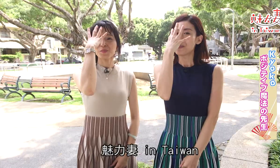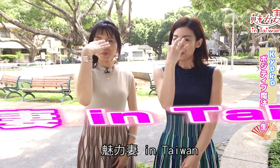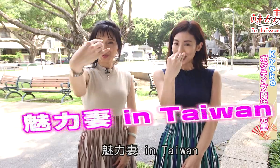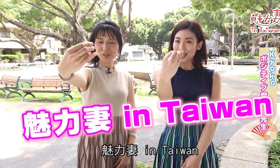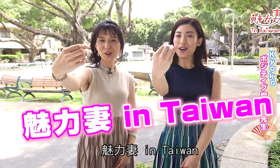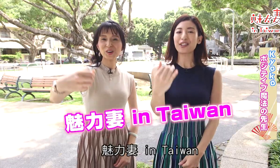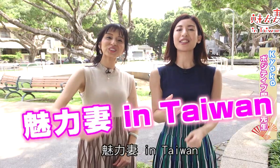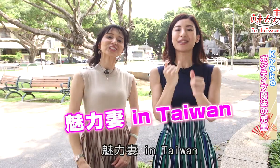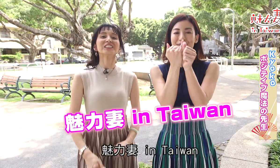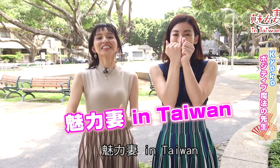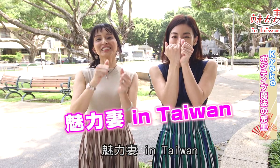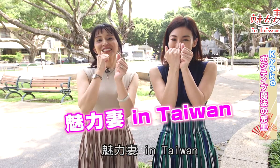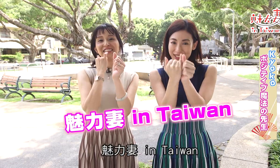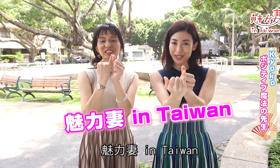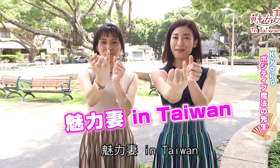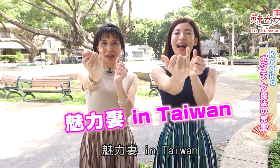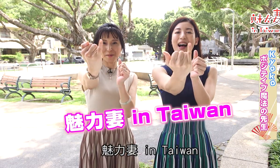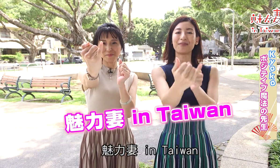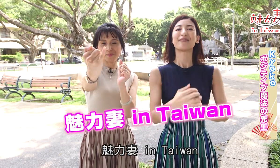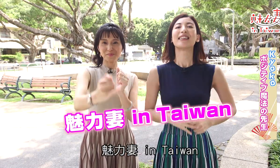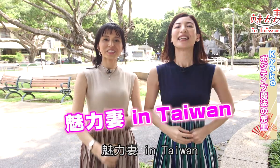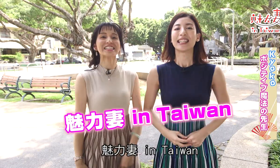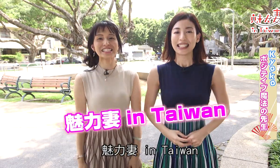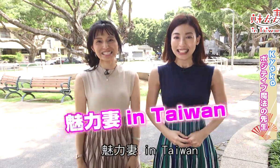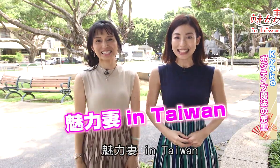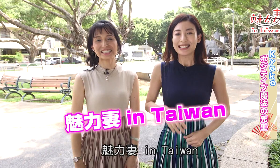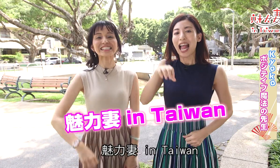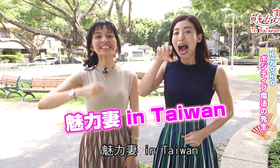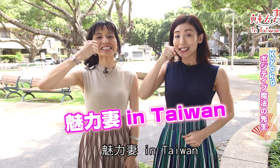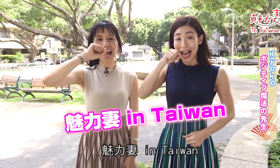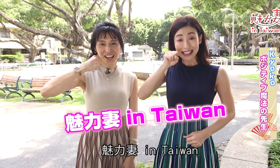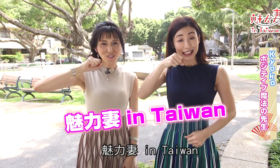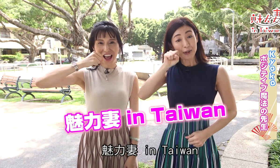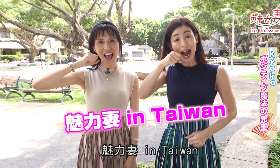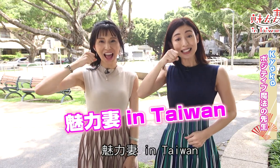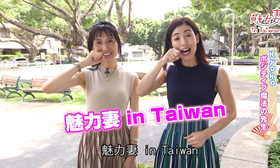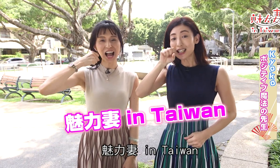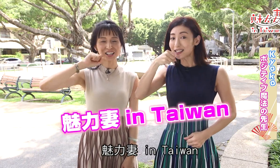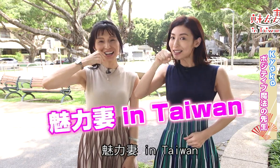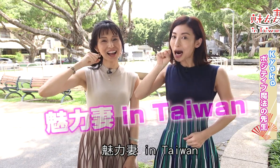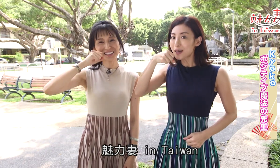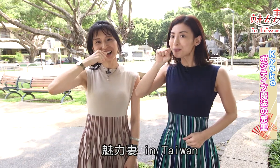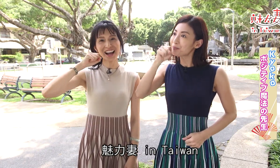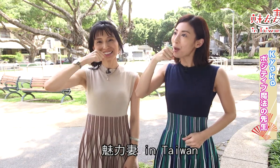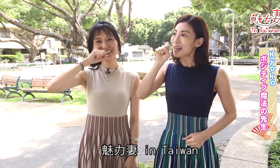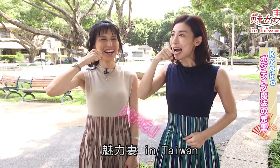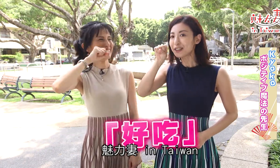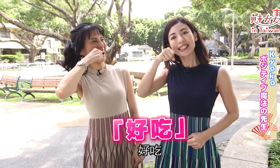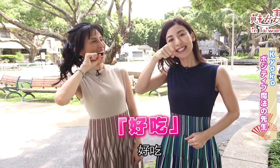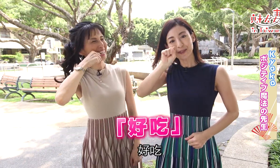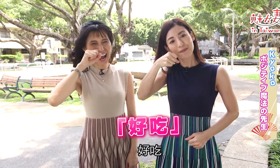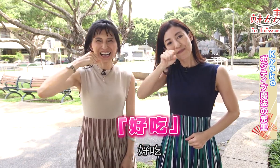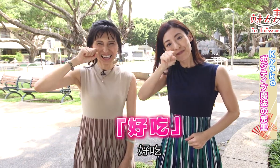魅力妻 in 台湾。